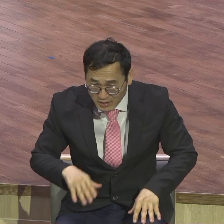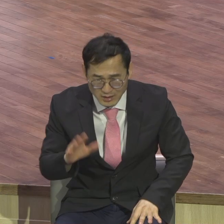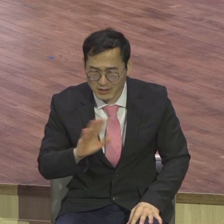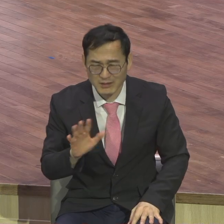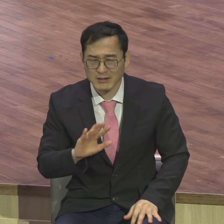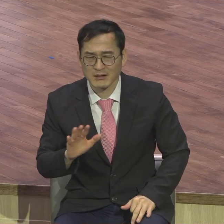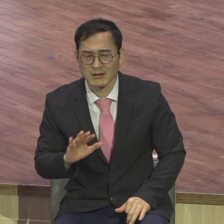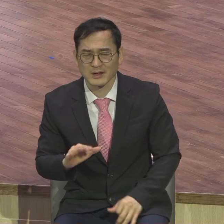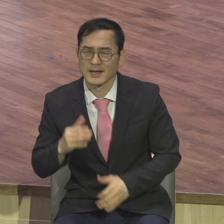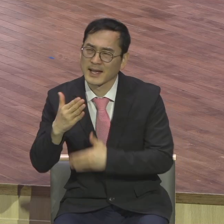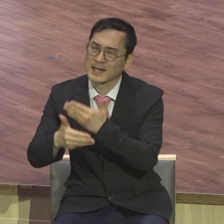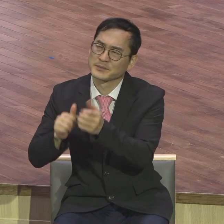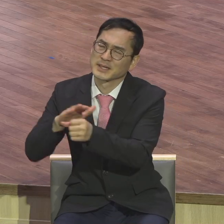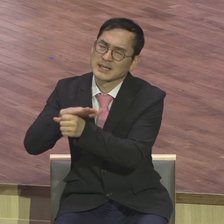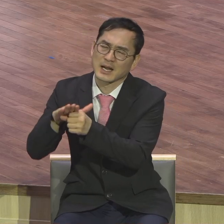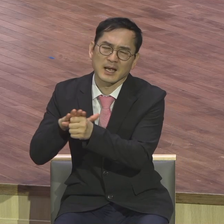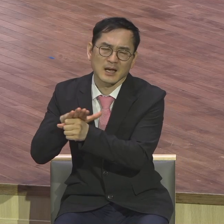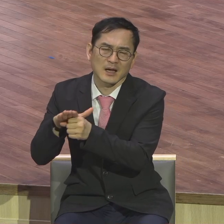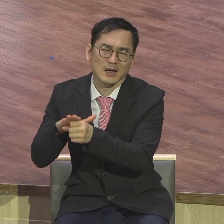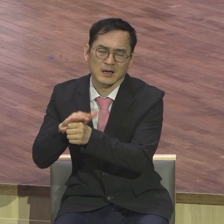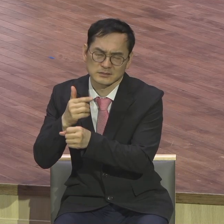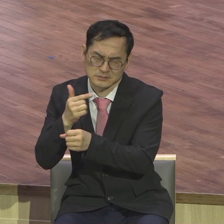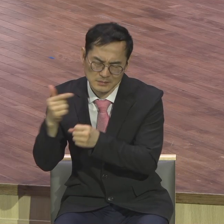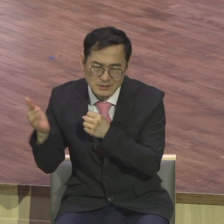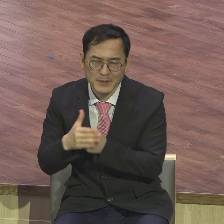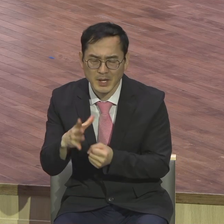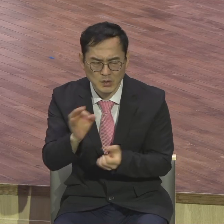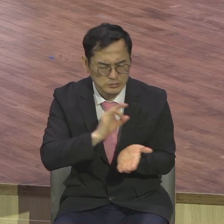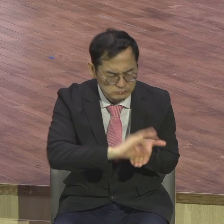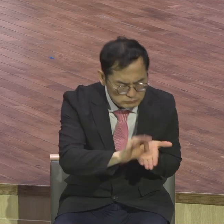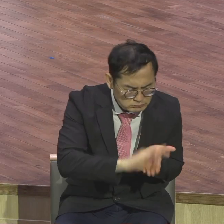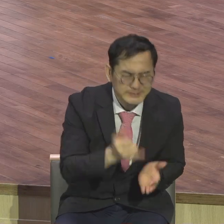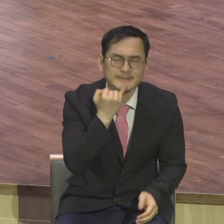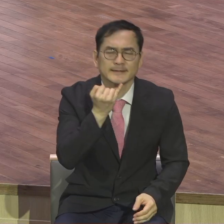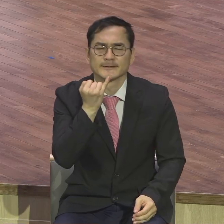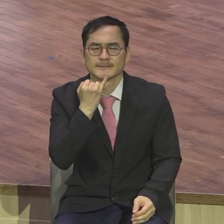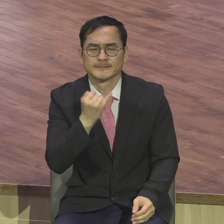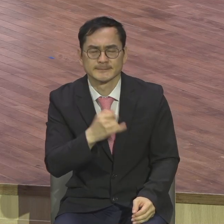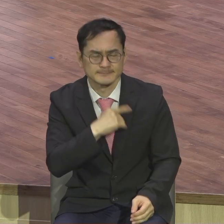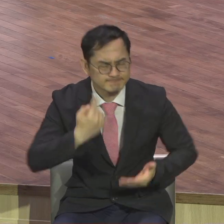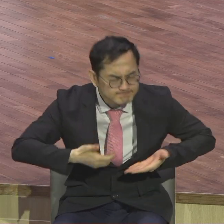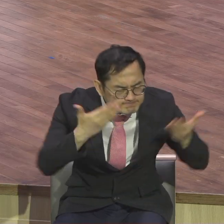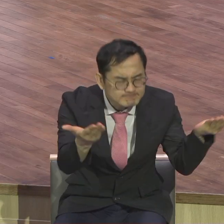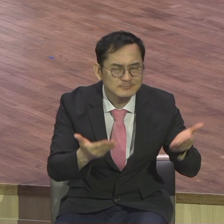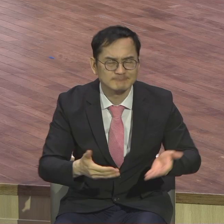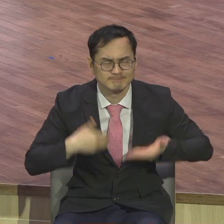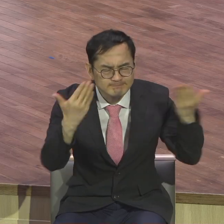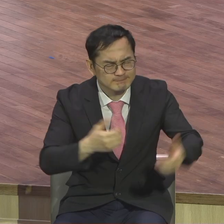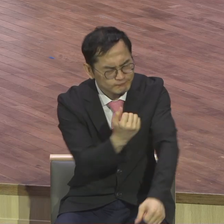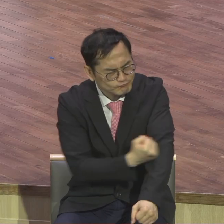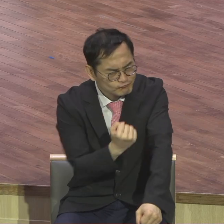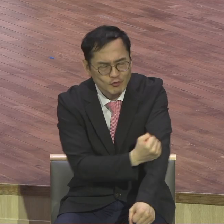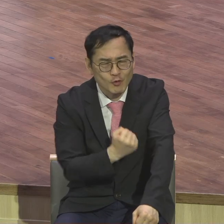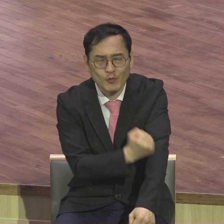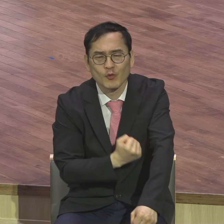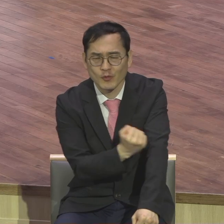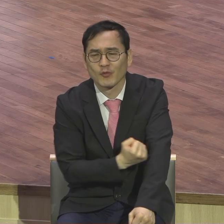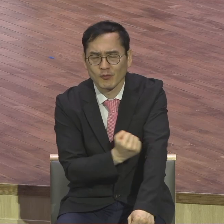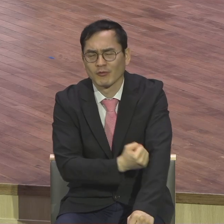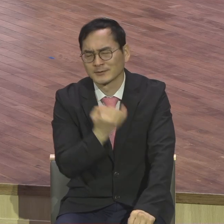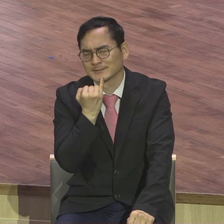서도 수도 모자라는 게 돈이에요. 그렇게 헌신해서 알지도 못하는 다민족 어디서 온지도 모르는